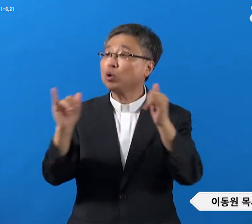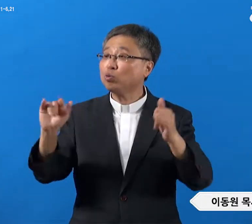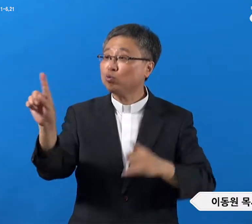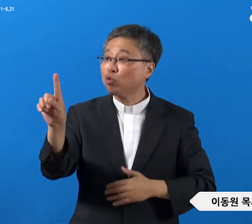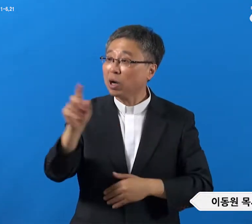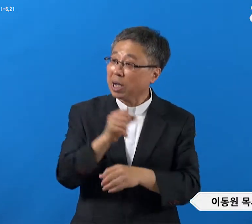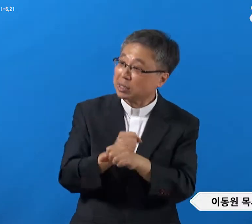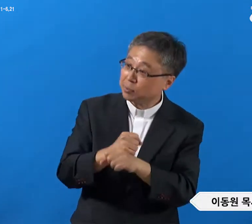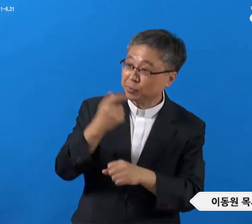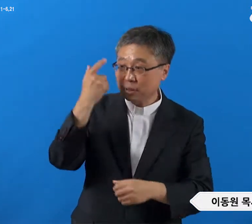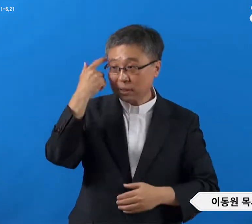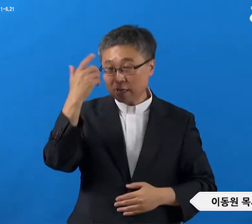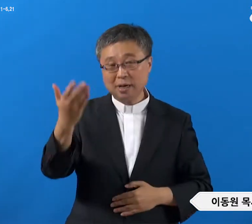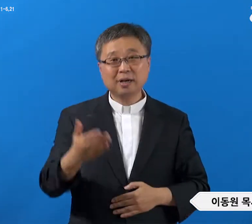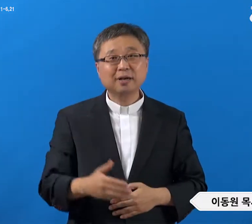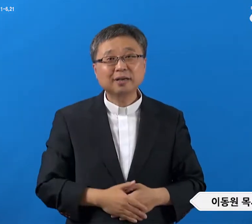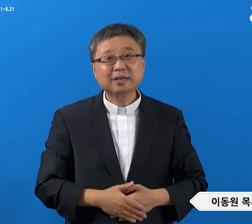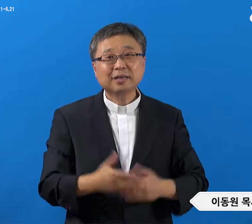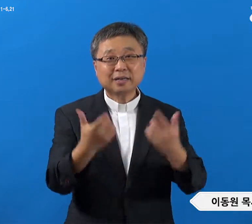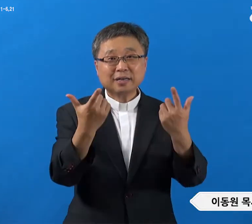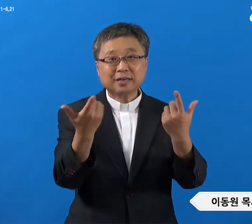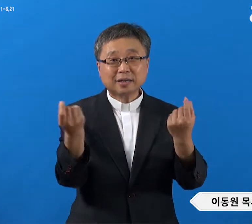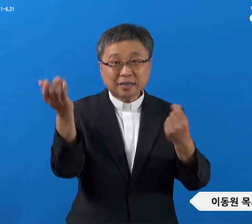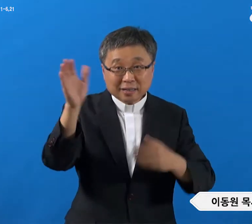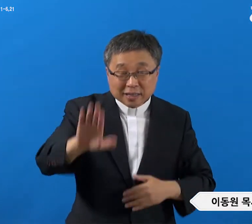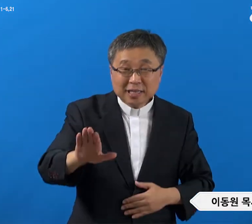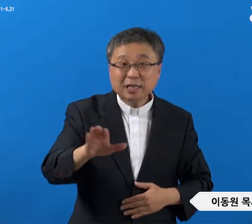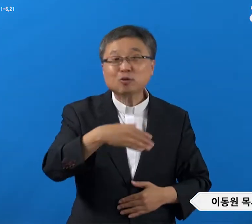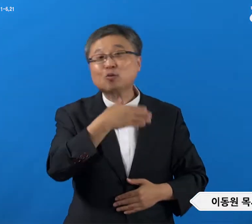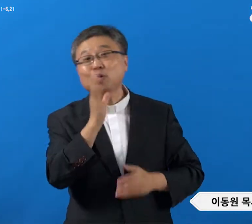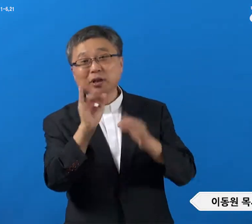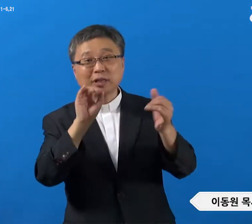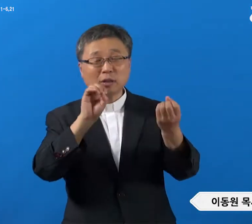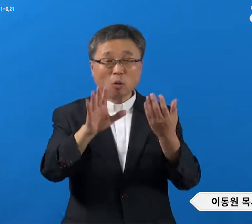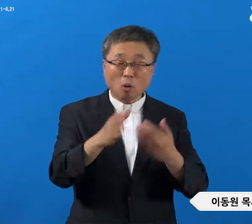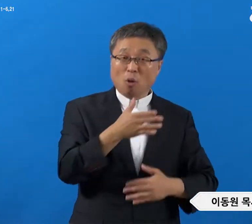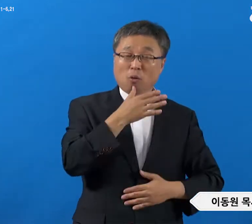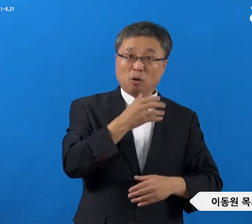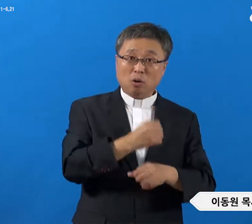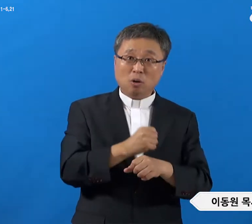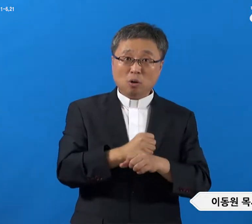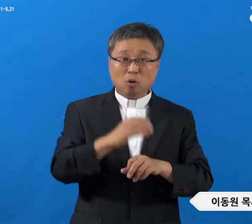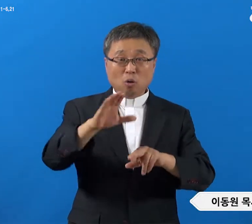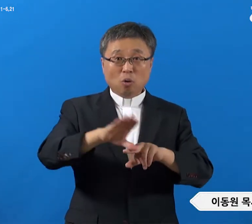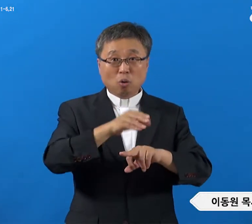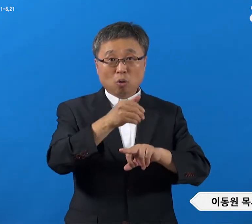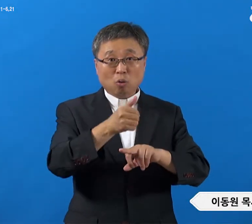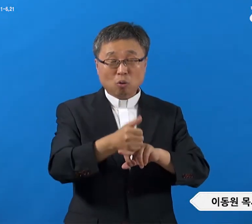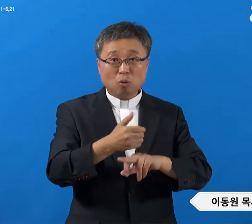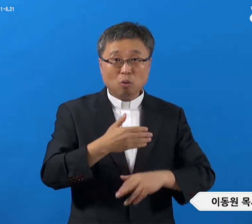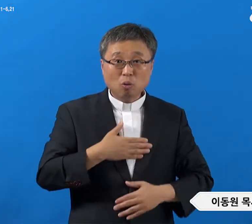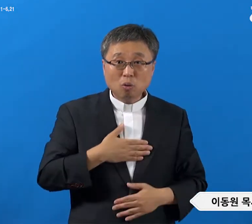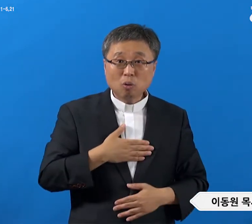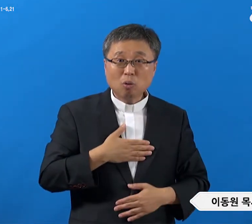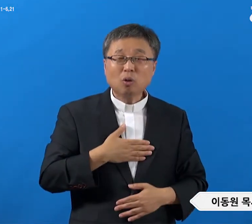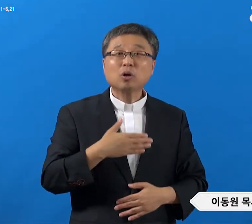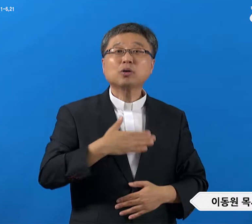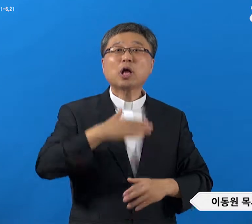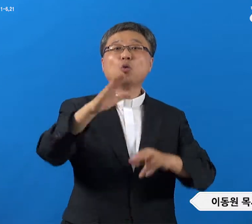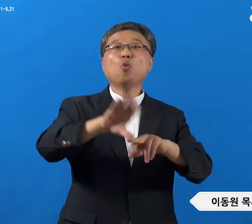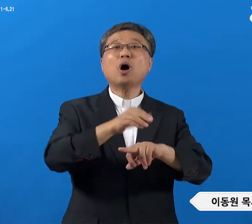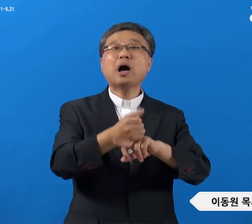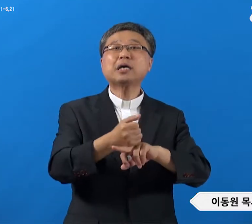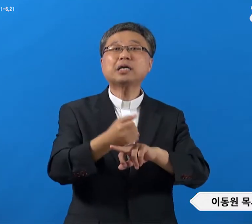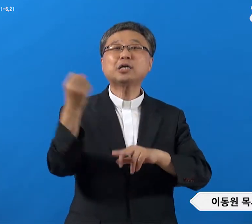뭘 하십니까? 근데 이 노인의 대답이 뜻밖이에요. 자, 왕이 물었잖아요. 노인이 대답하기, 나는